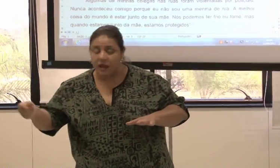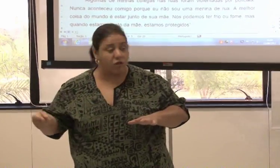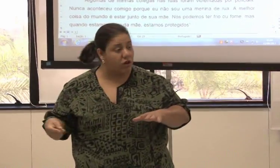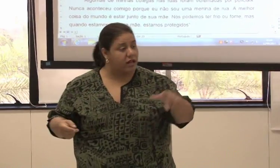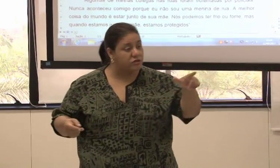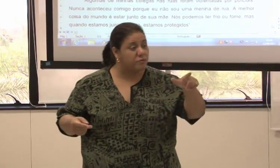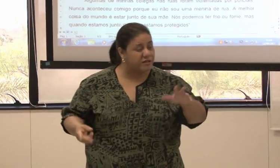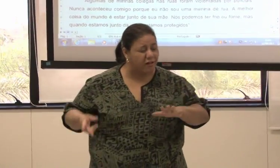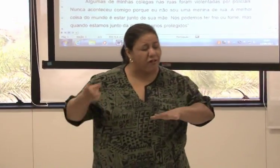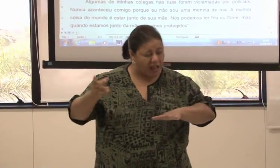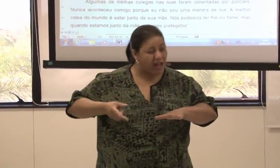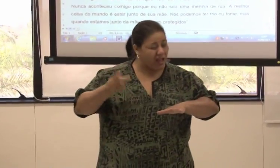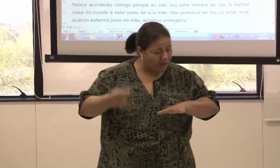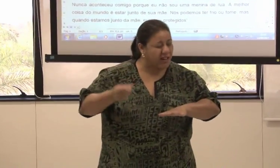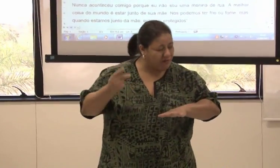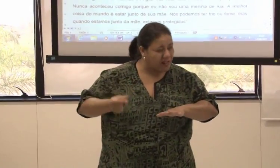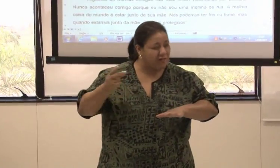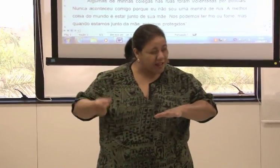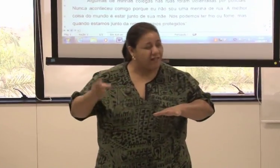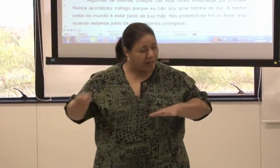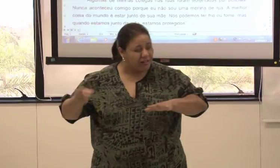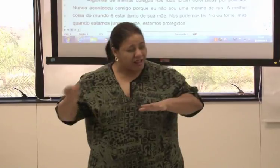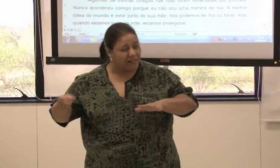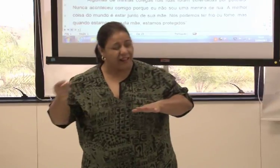adorei a sua expressão, vai. Tentar.